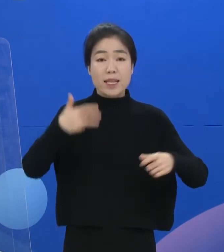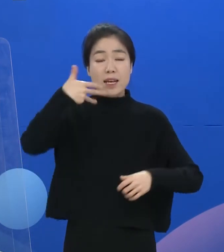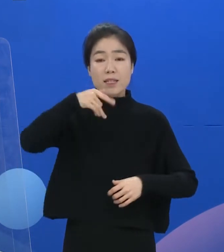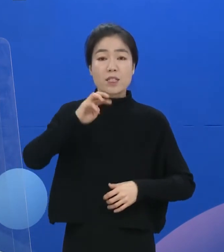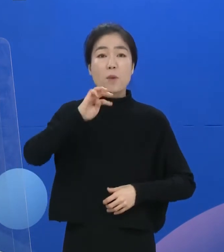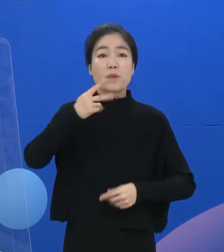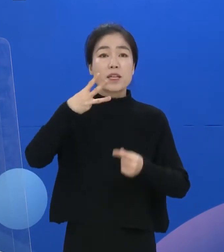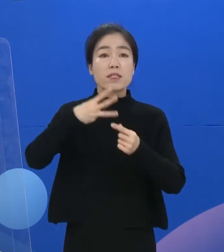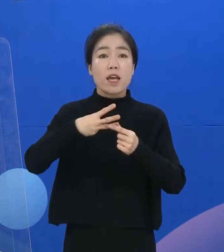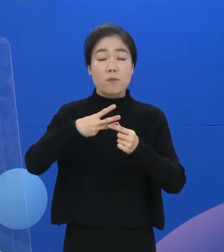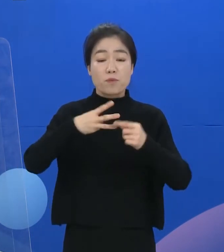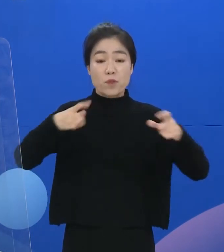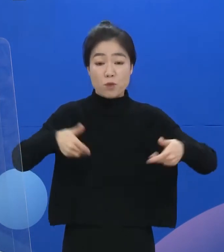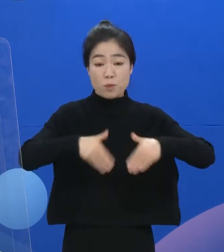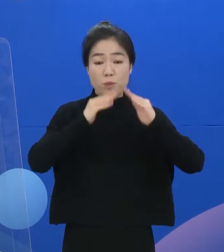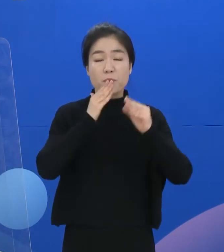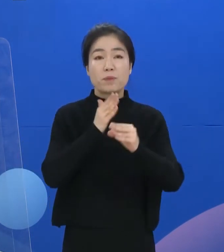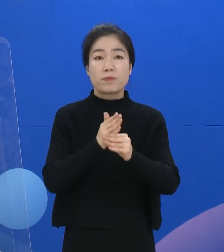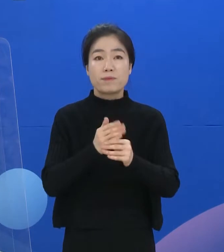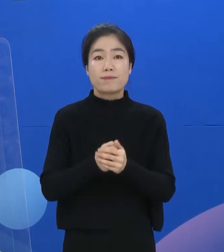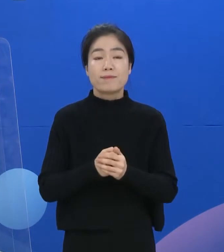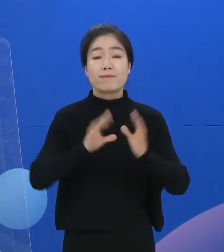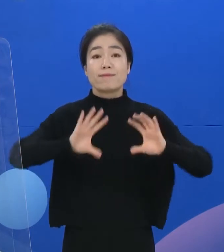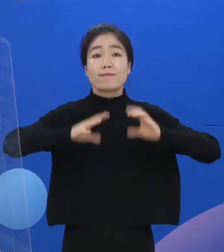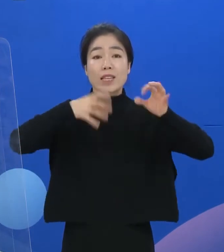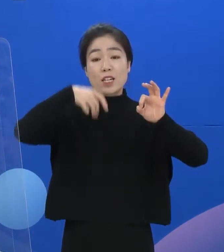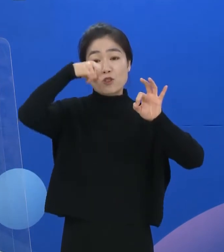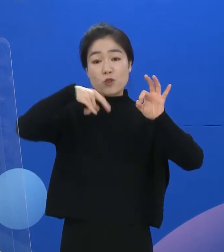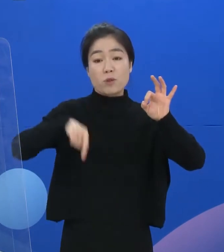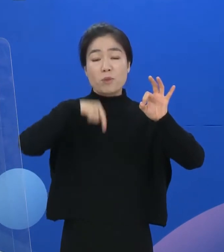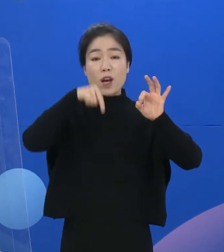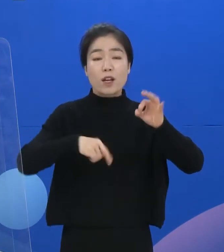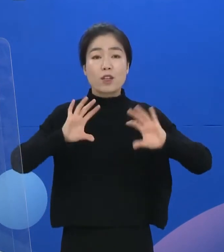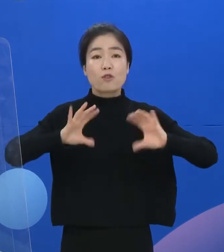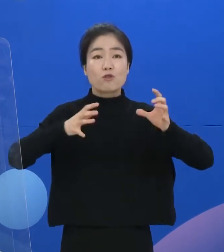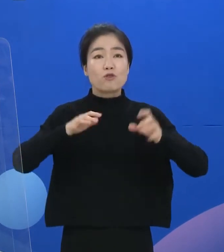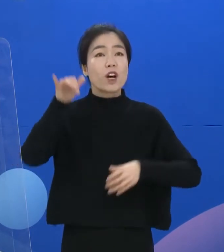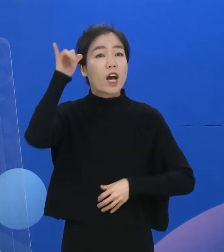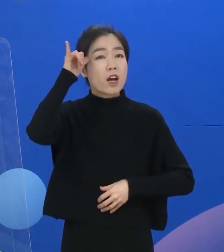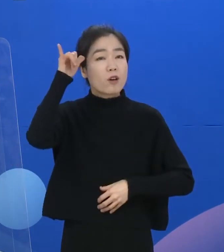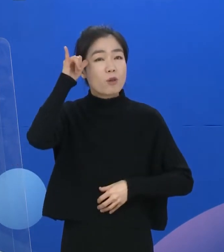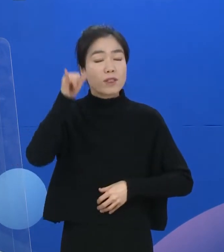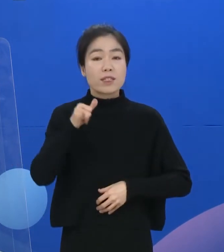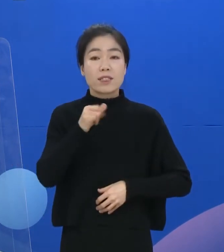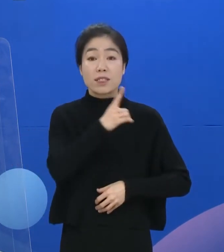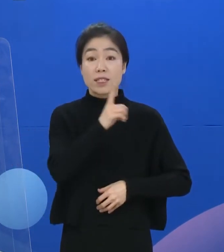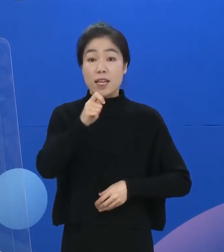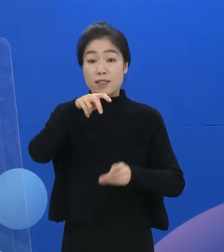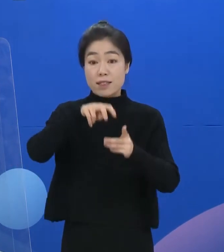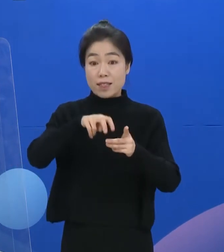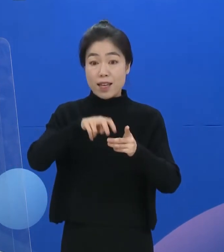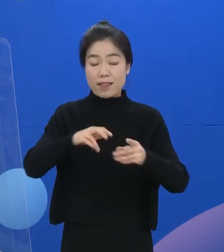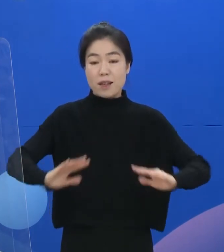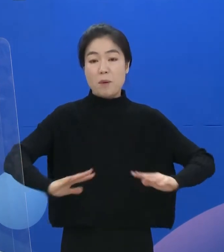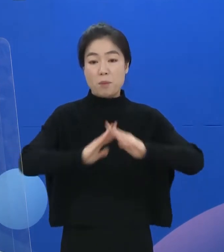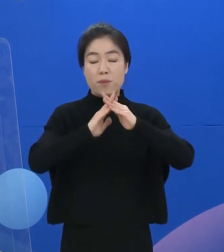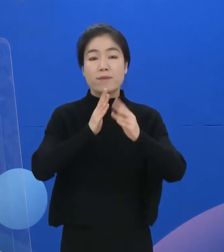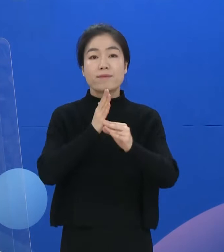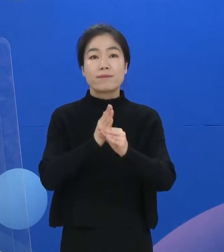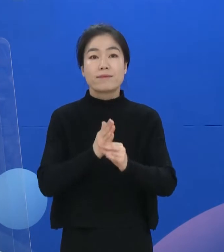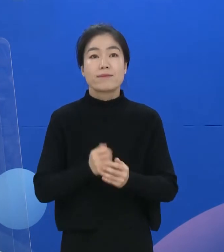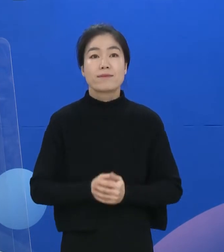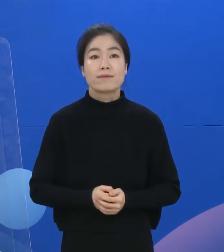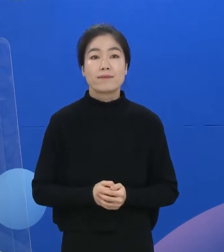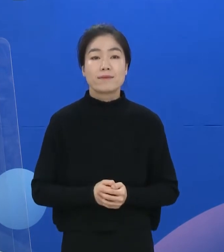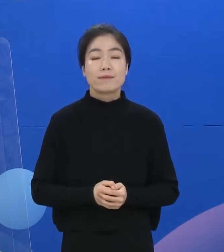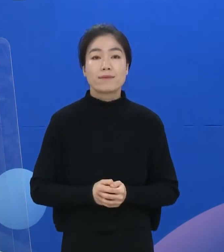국내유일의 국가 인공지능 융복합 집적단지가 첨단 3지구 조성되고 있고 세계